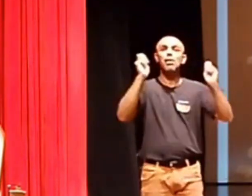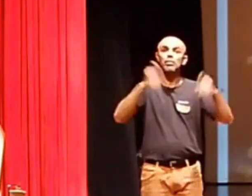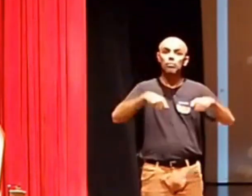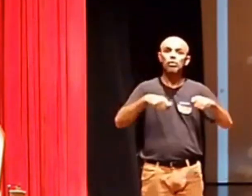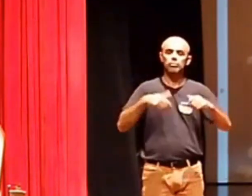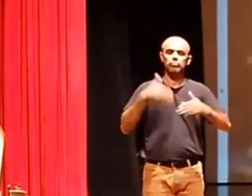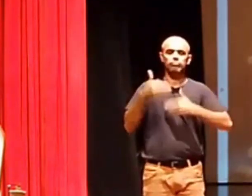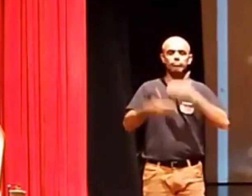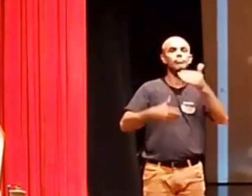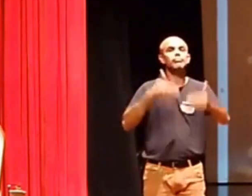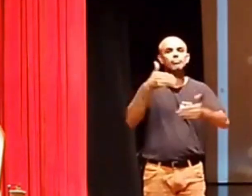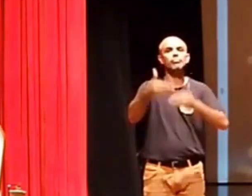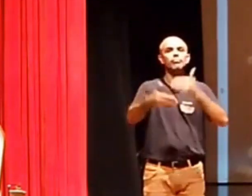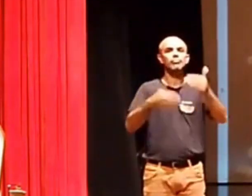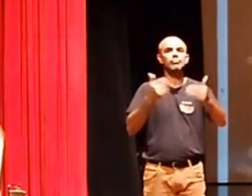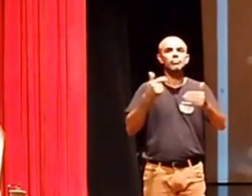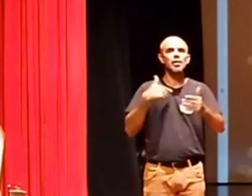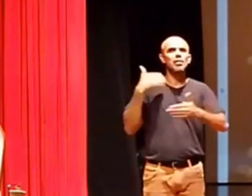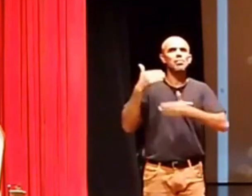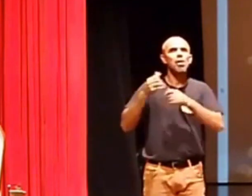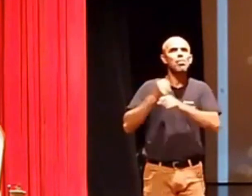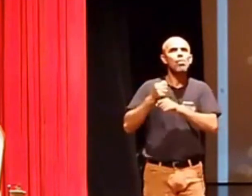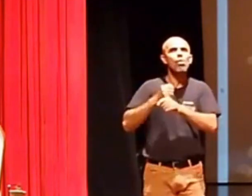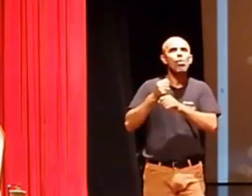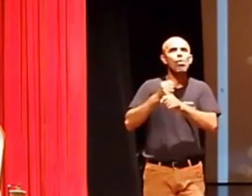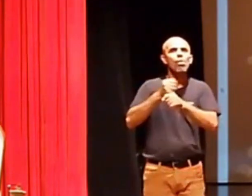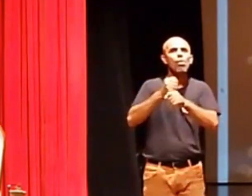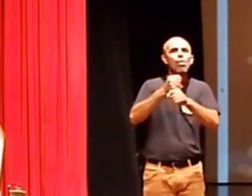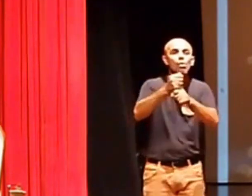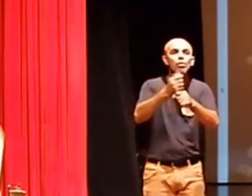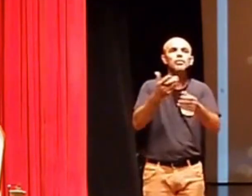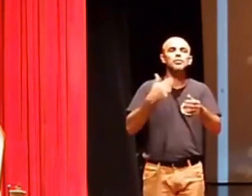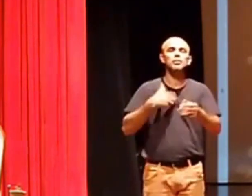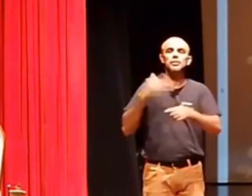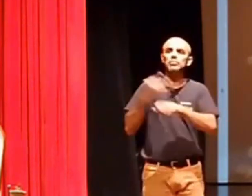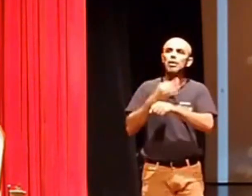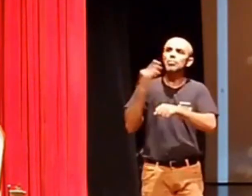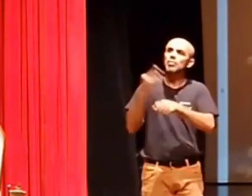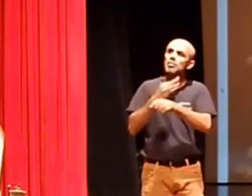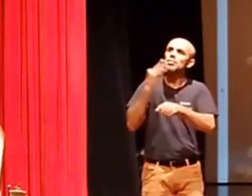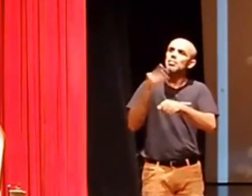conforme isso vai ali ficando durante muitos anos, persistente,